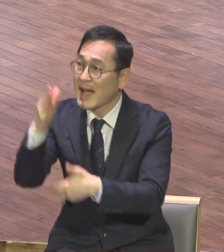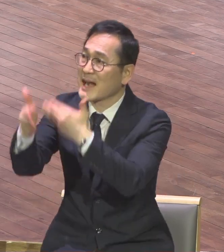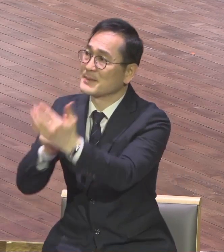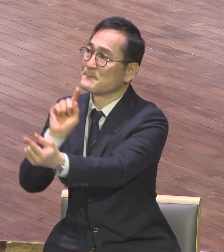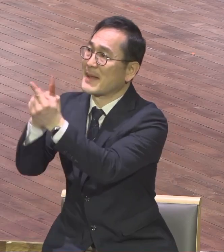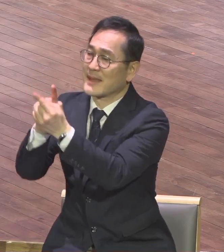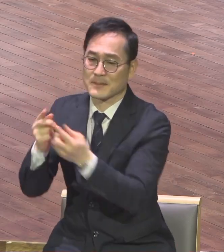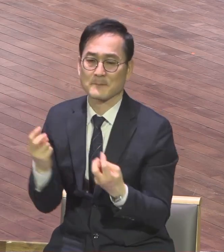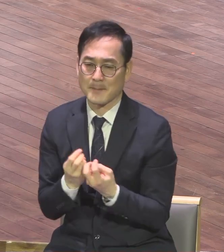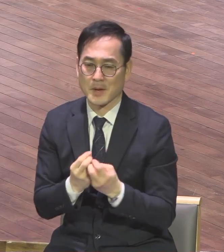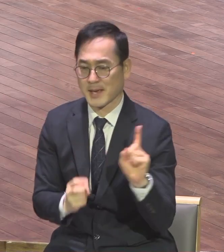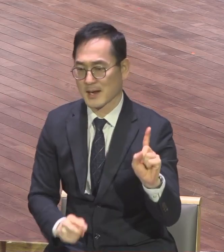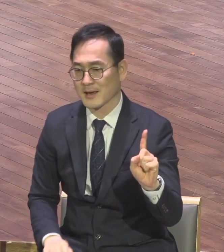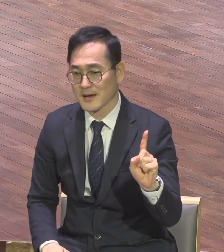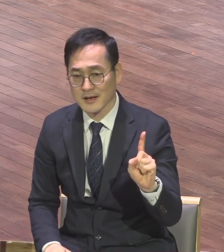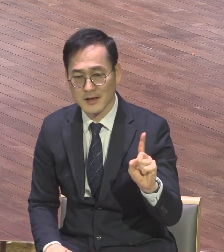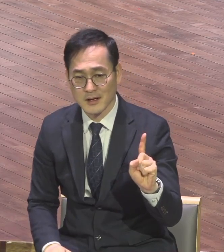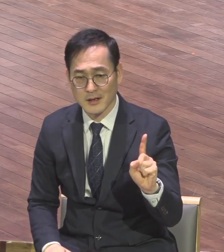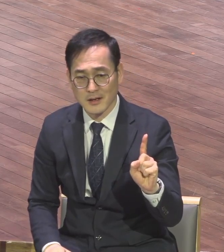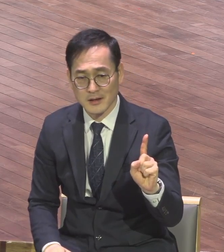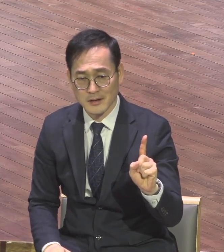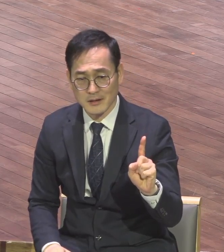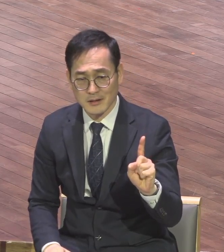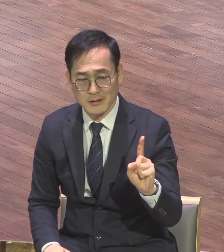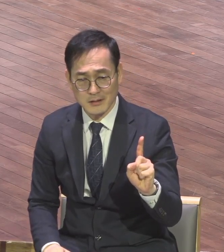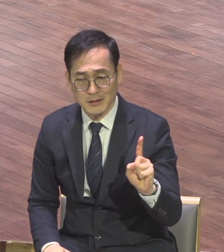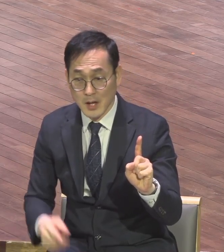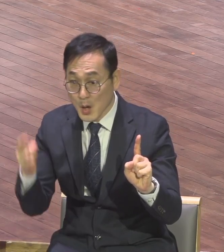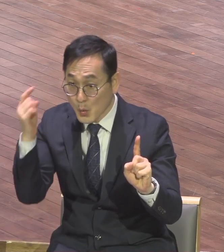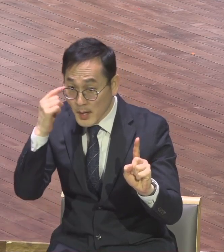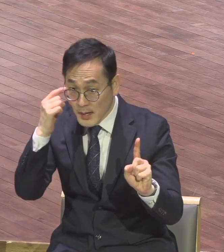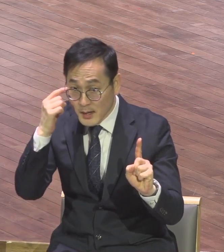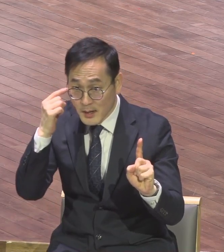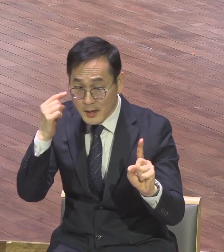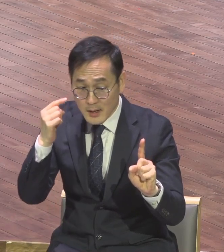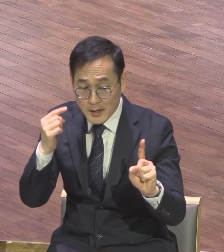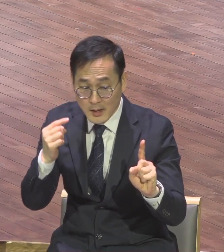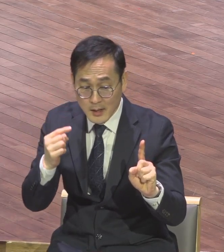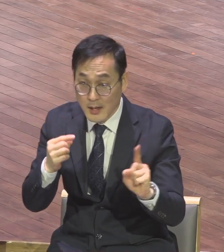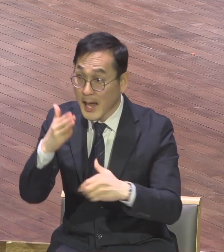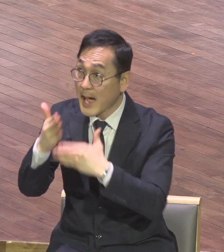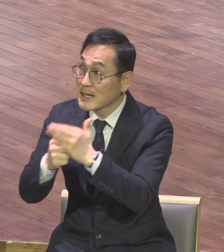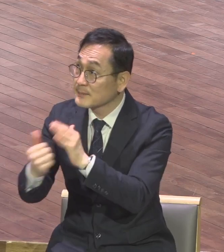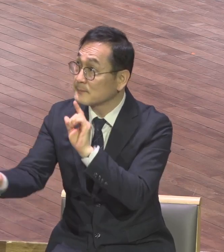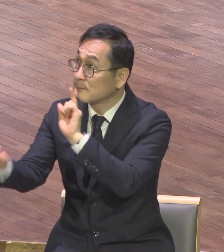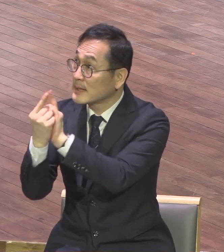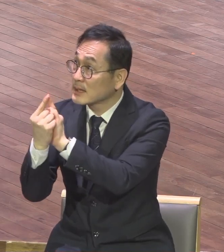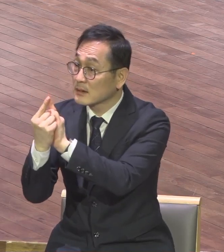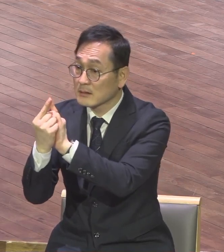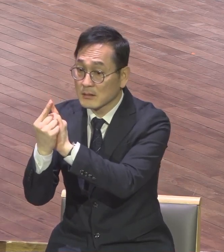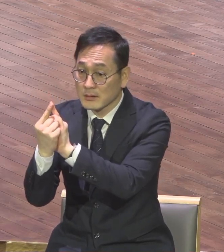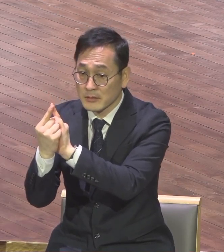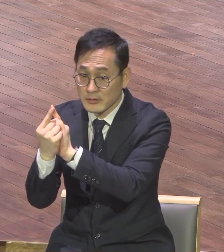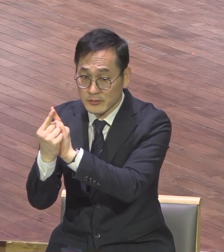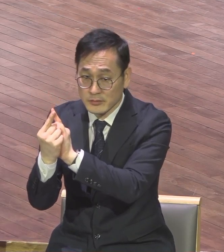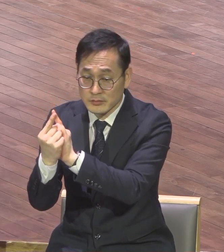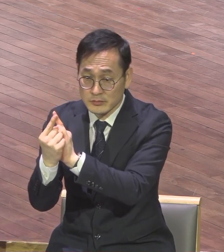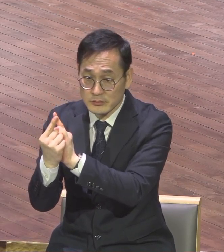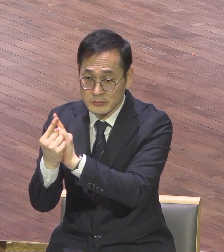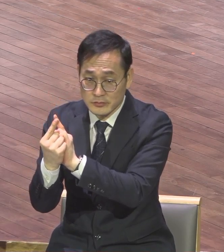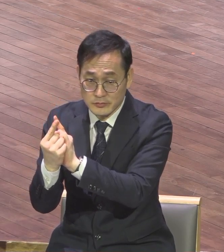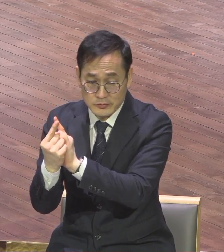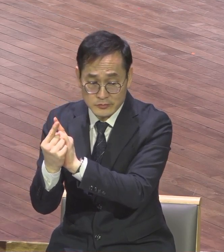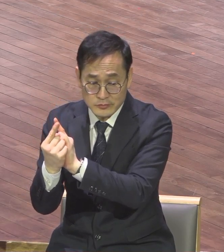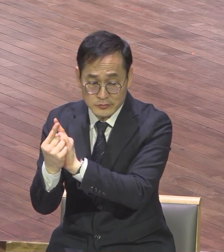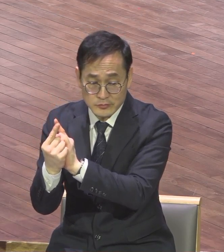그렇습니다. 어째서 예수 그리스도만 하나님 만나는 길이 되느냐? 하나님 만나는 게 인간에게 모든 것인데 어째서 오직